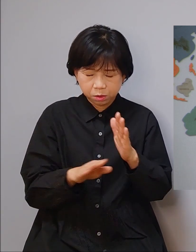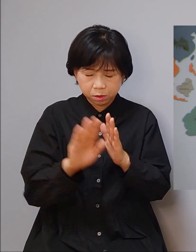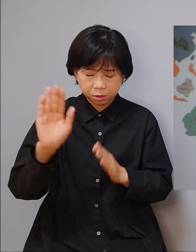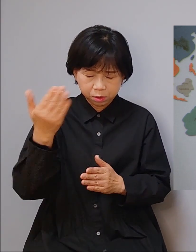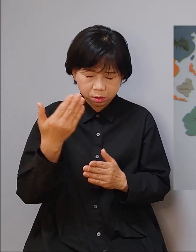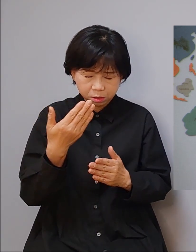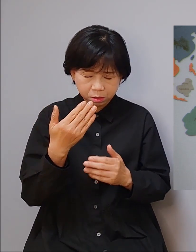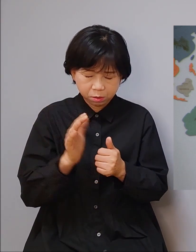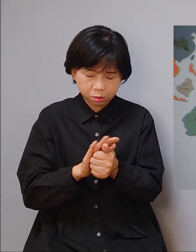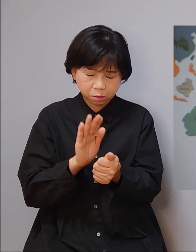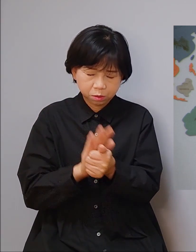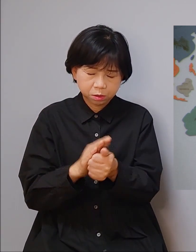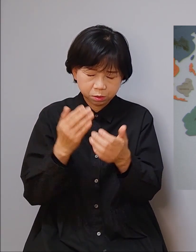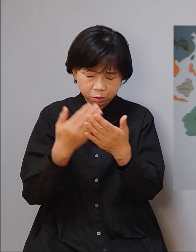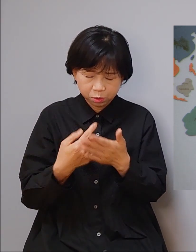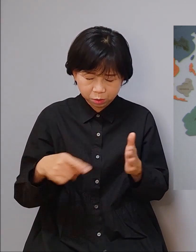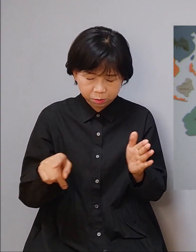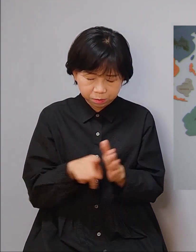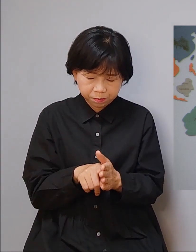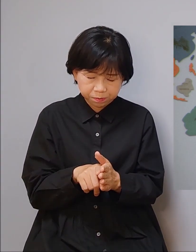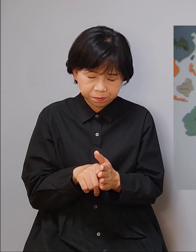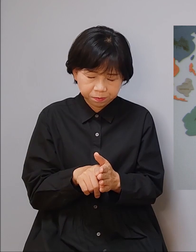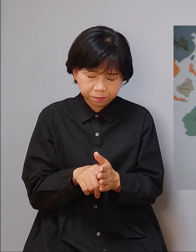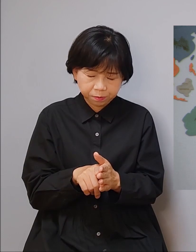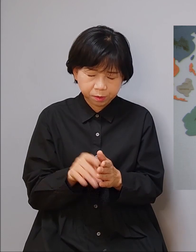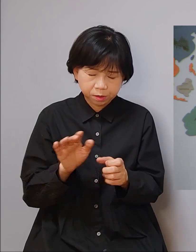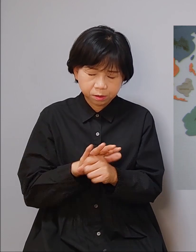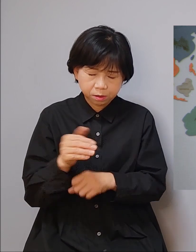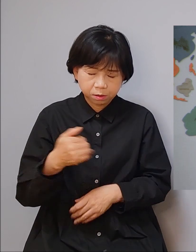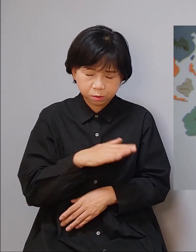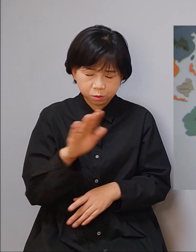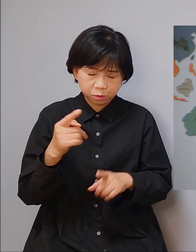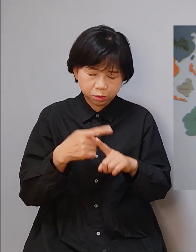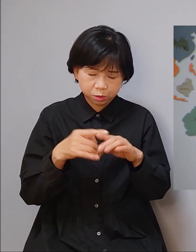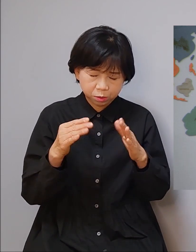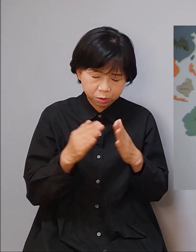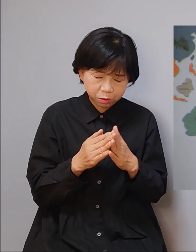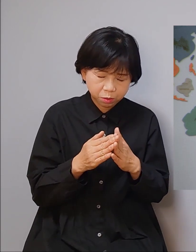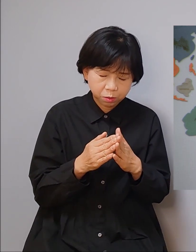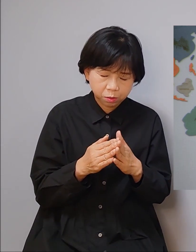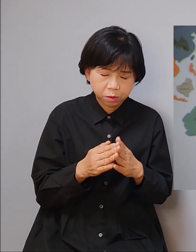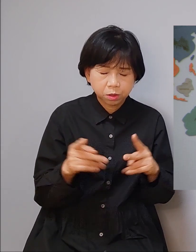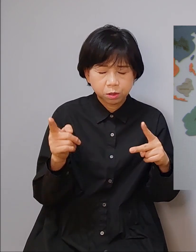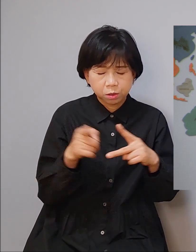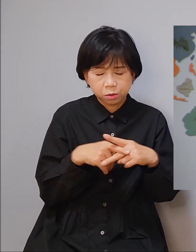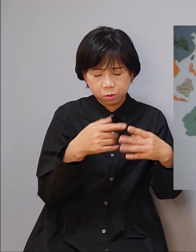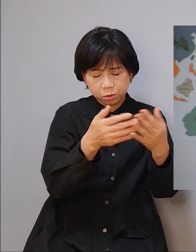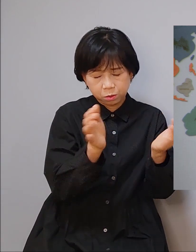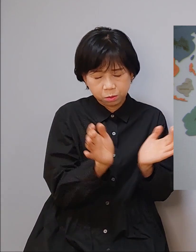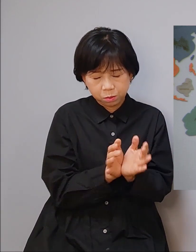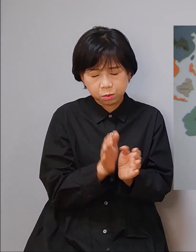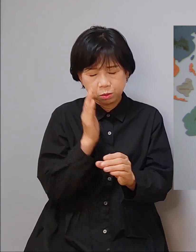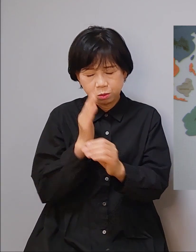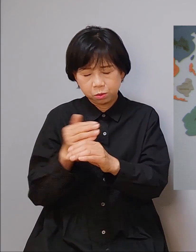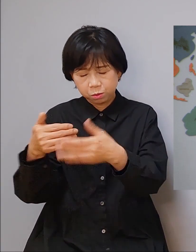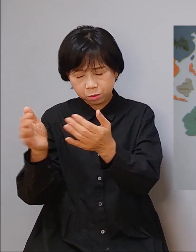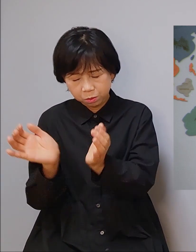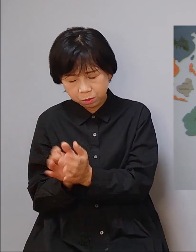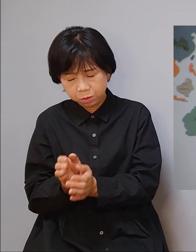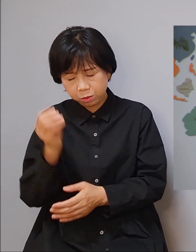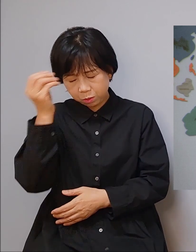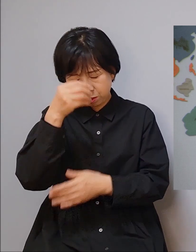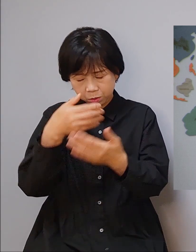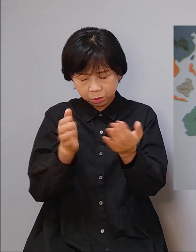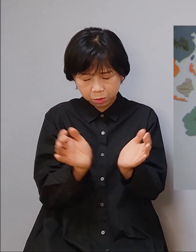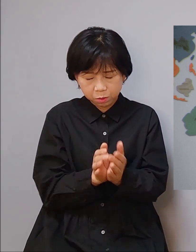있도록 하나님 도와주실 줄 믿습니다. 사랑하는 우리 유초등부, 중고등부, 청년부 하나님이 기억하사